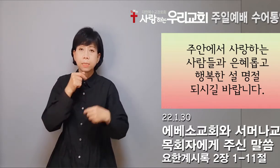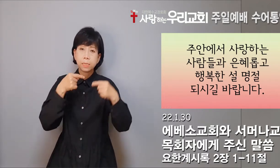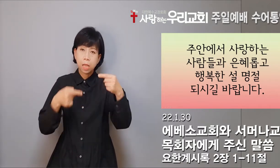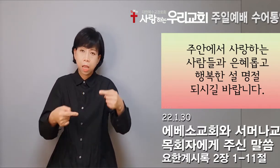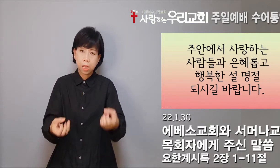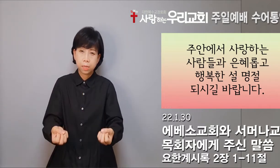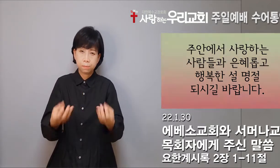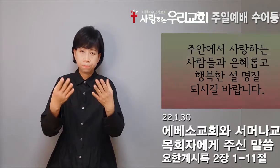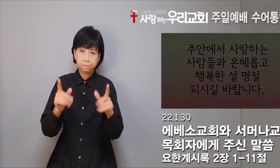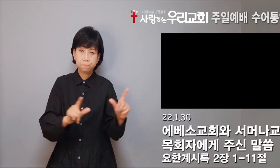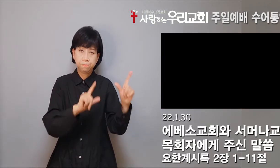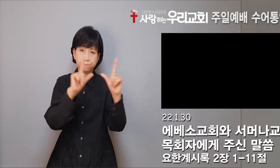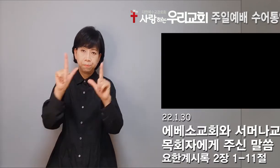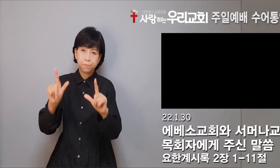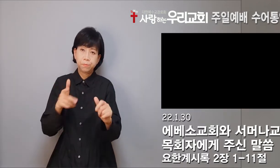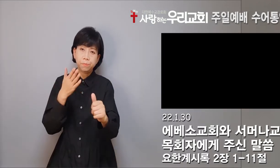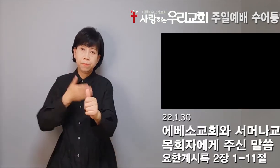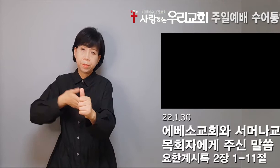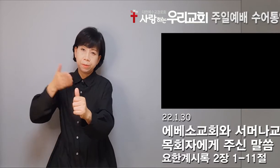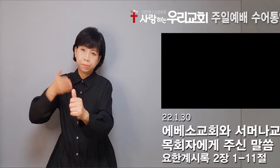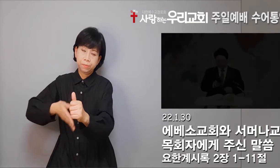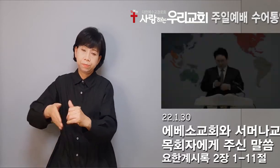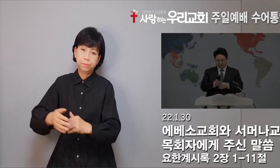되시기 바랍니다.